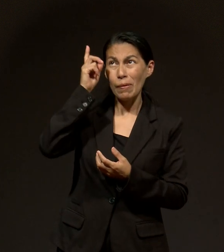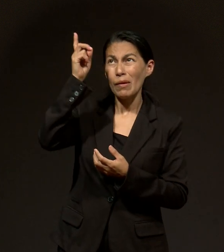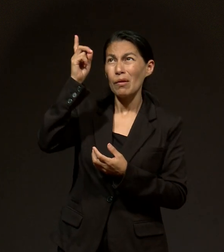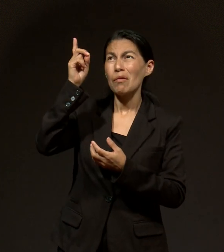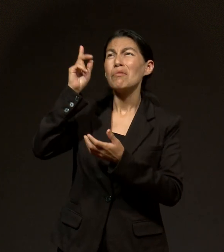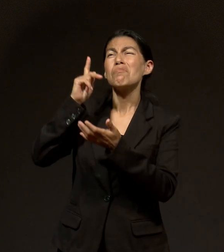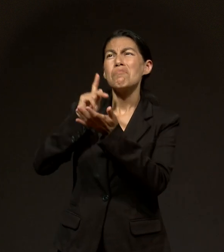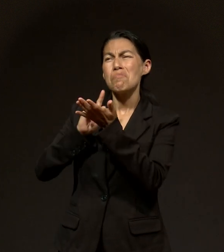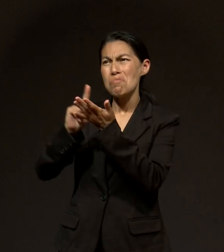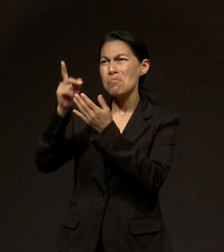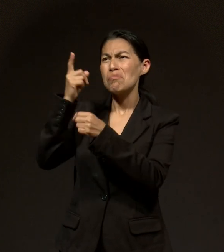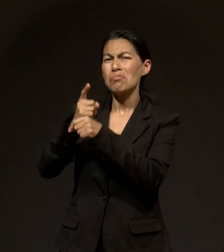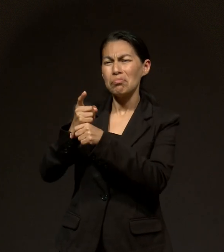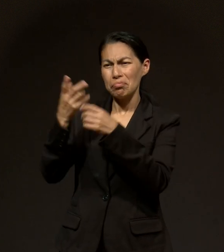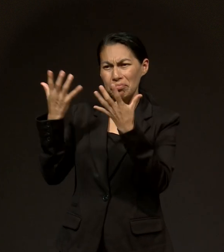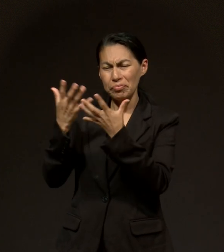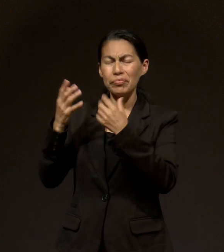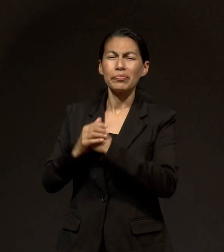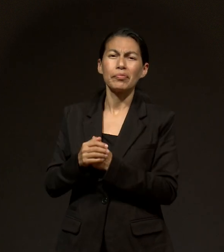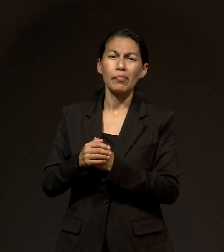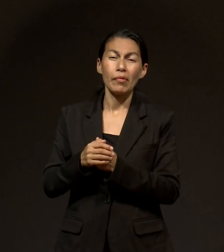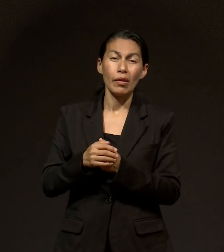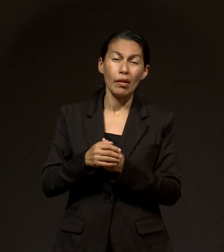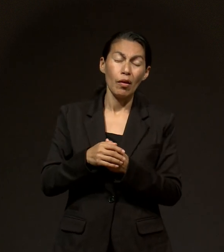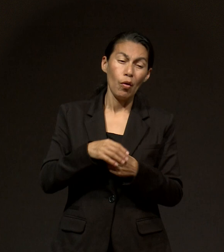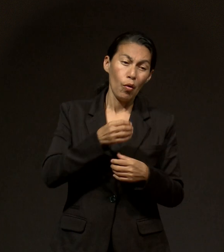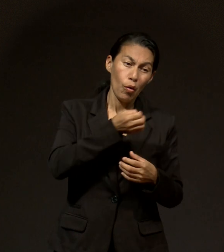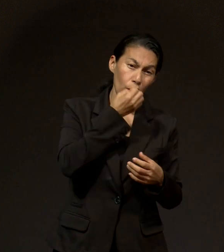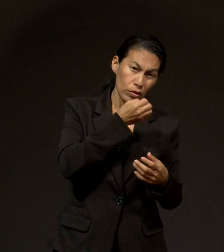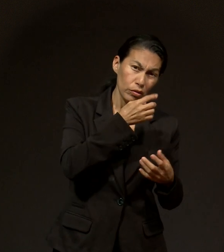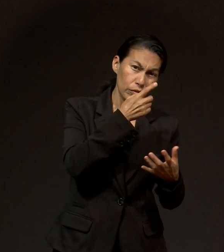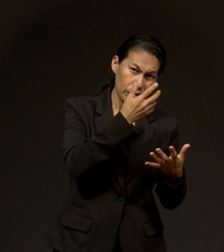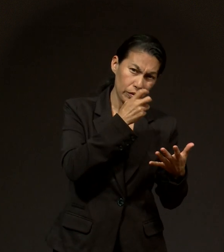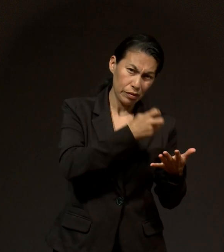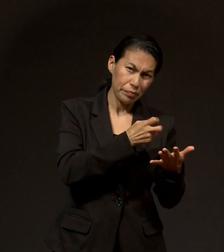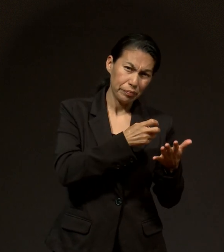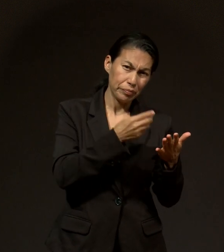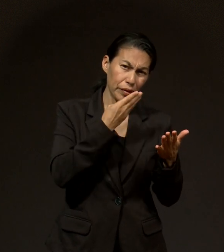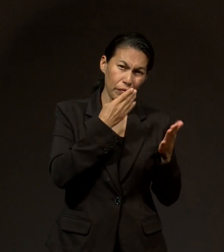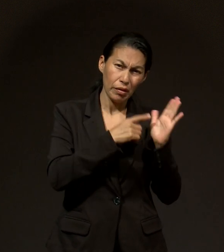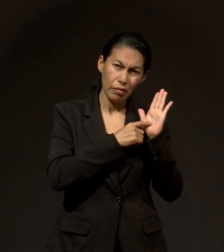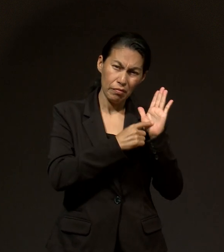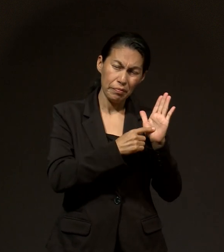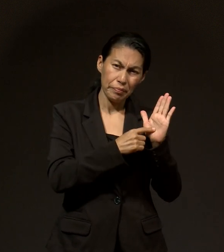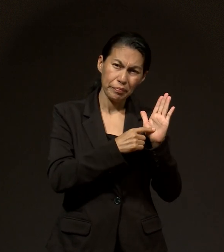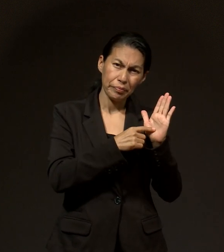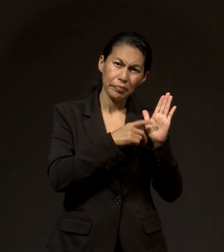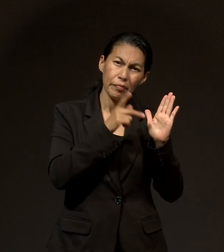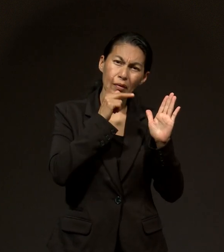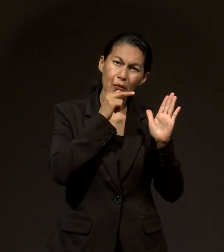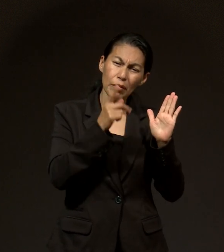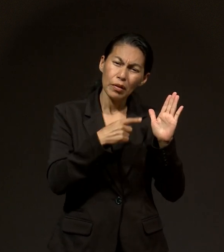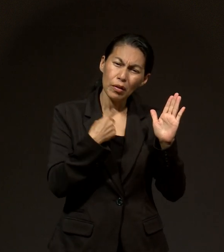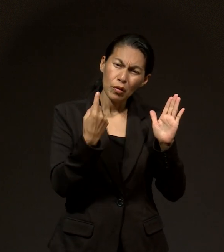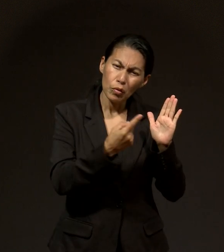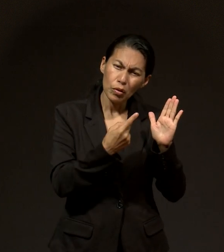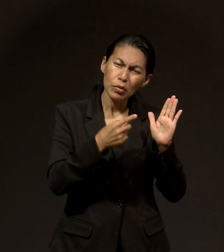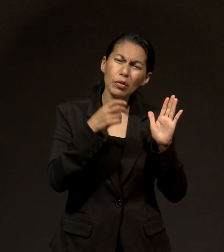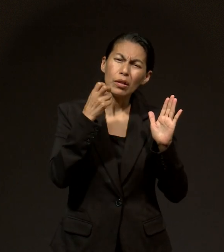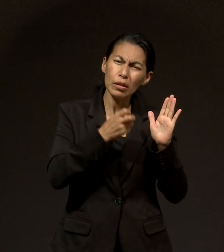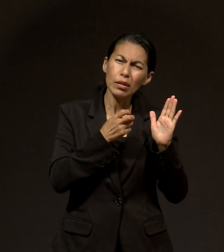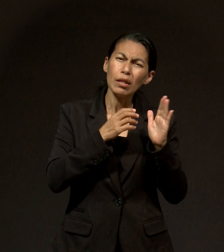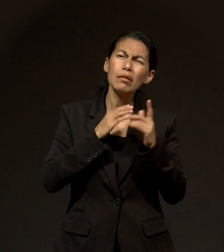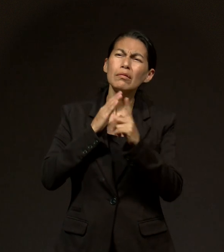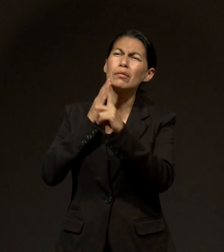Padre Nuestro está basado específicamente en el carácter amoroso de Dios, en quién es Dios.